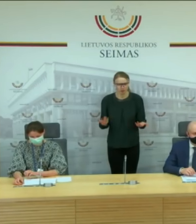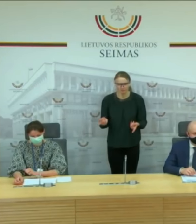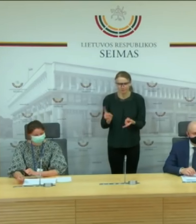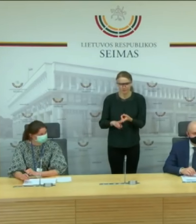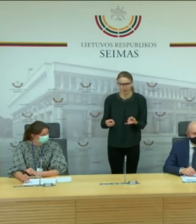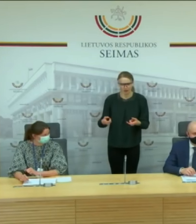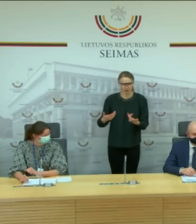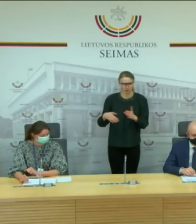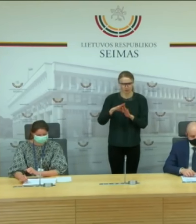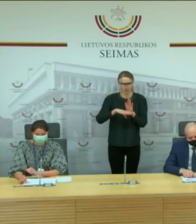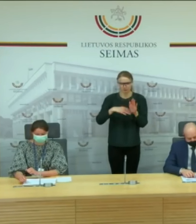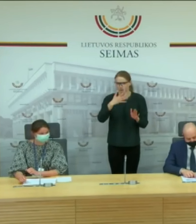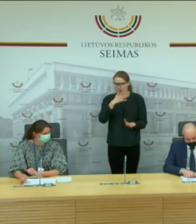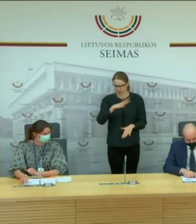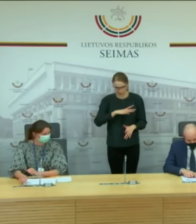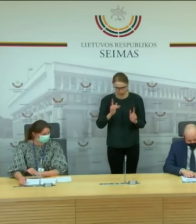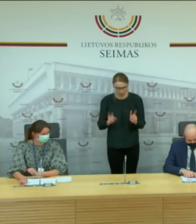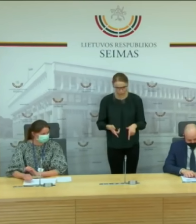sprendžiama ši situacija?